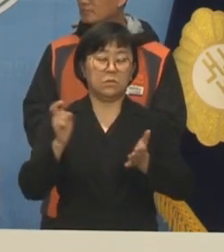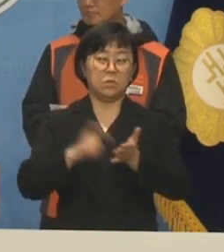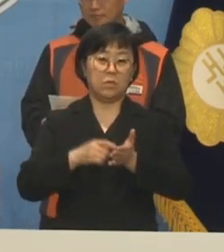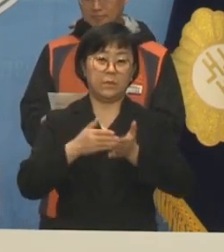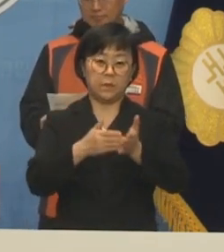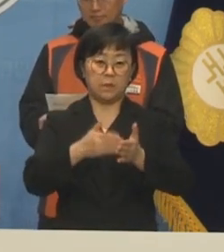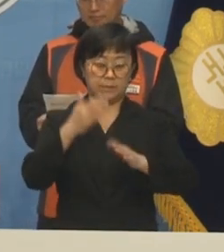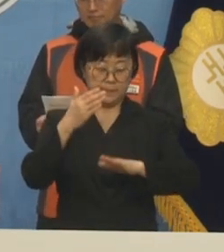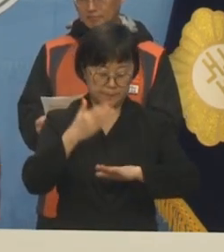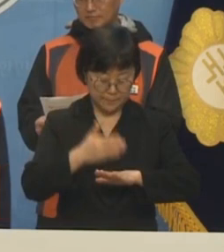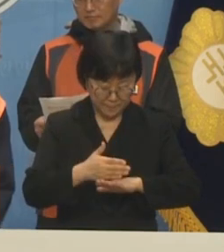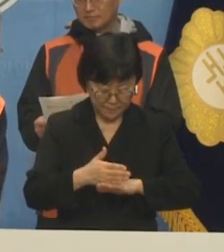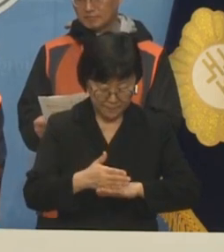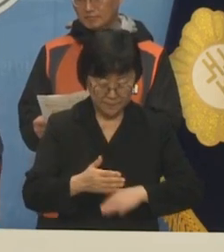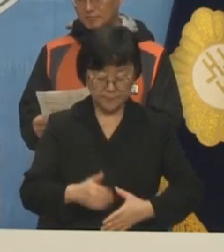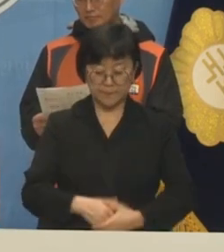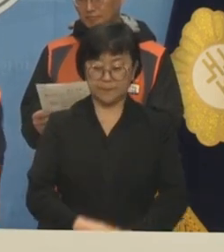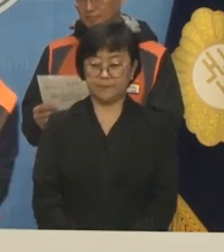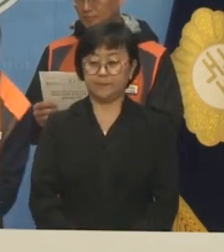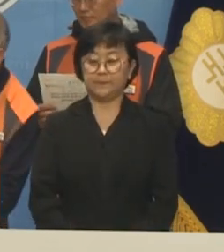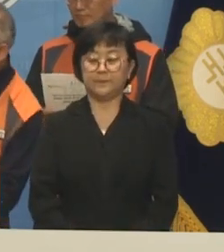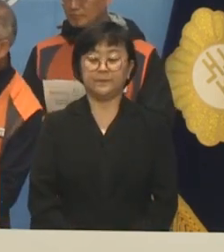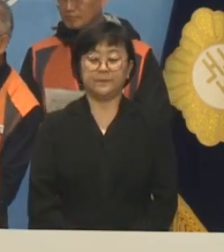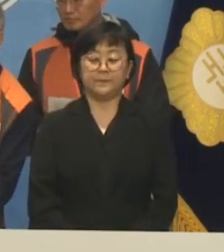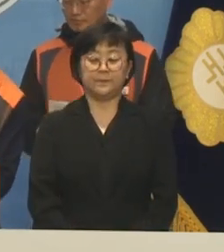요구합니다. 감사합니다.